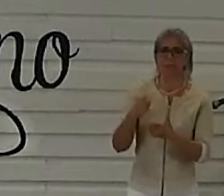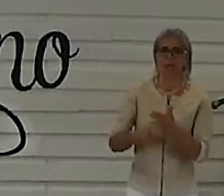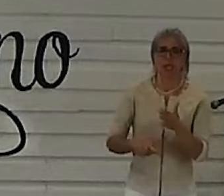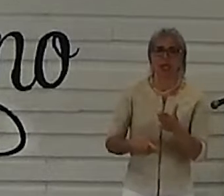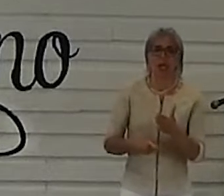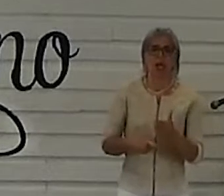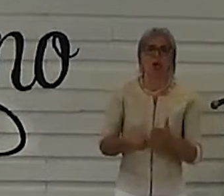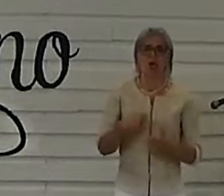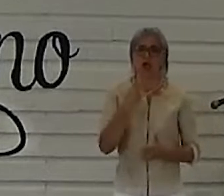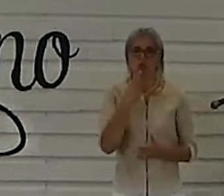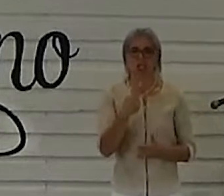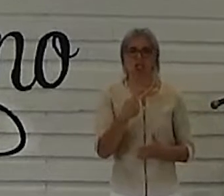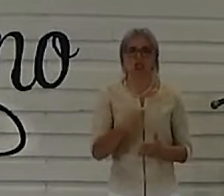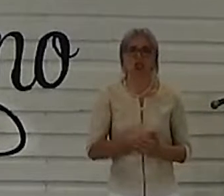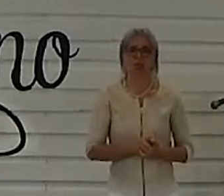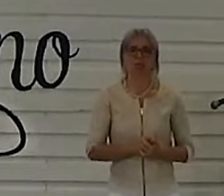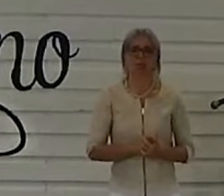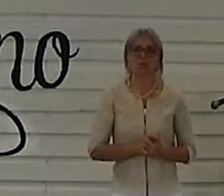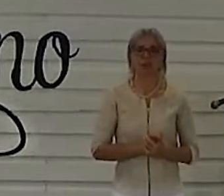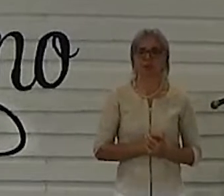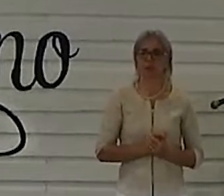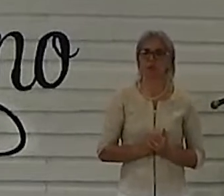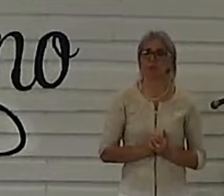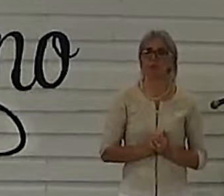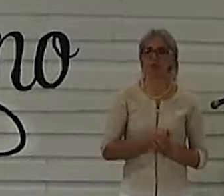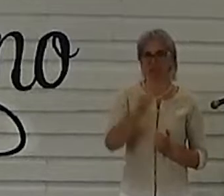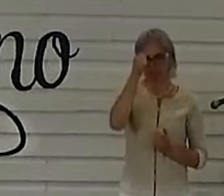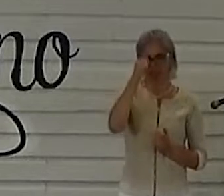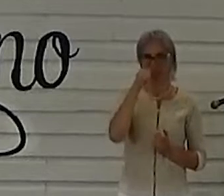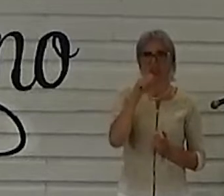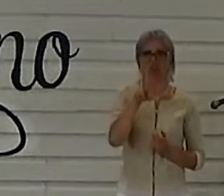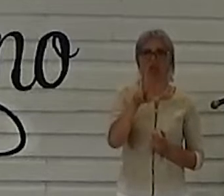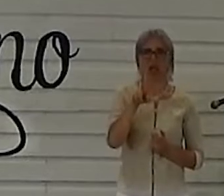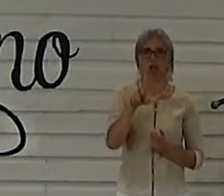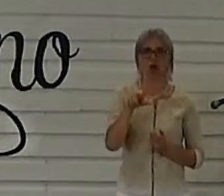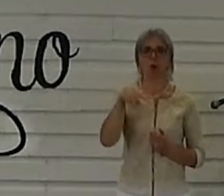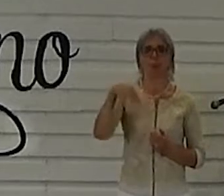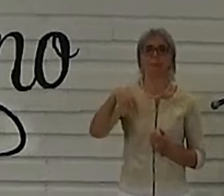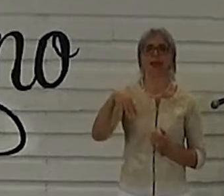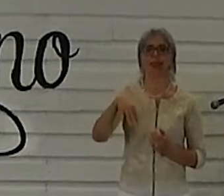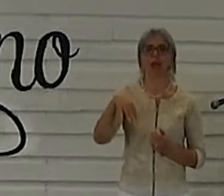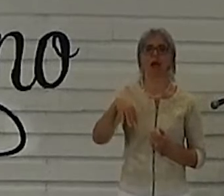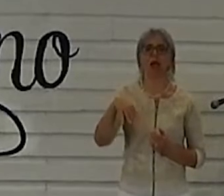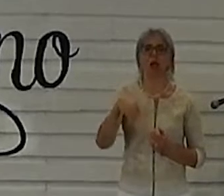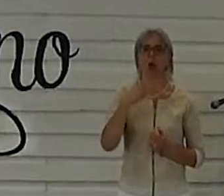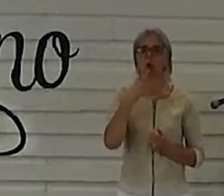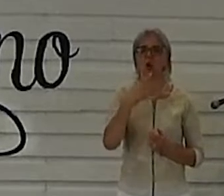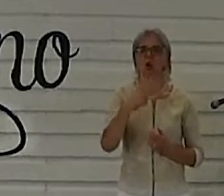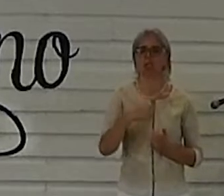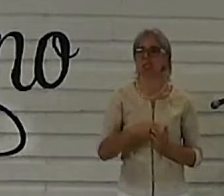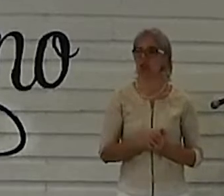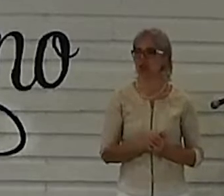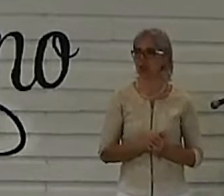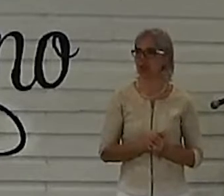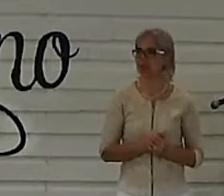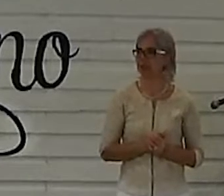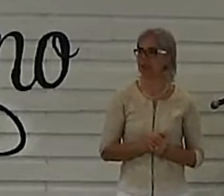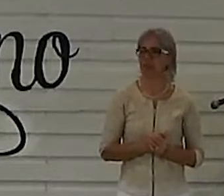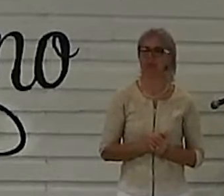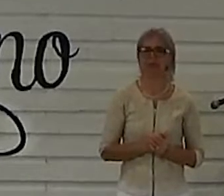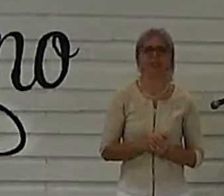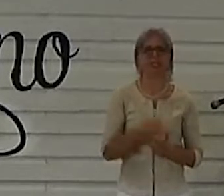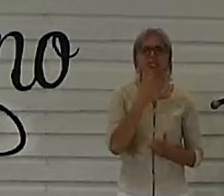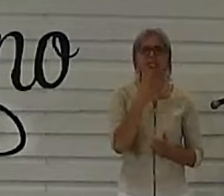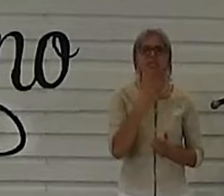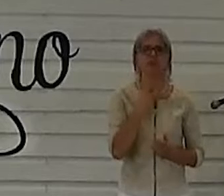Ma che, sono andati via? No, ci siete, vero? No, perché con gli occhiali a volte si appannano, non vedevo. Chi ha una